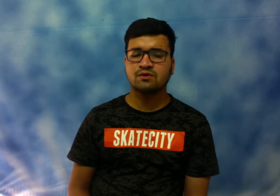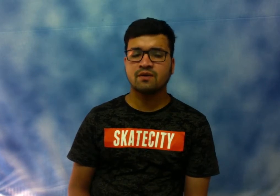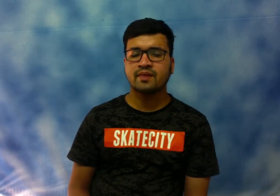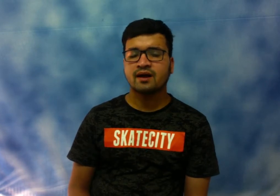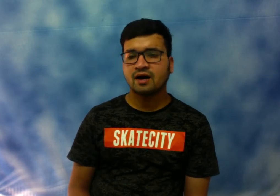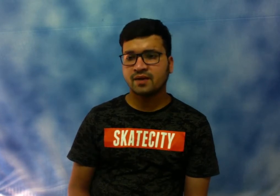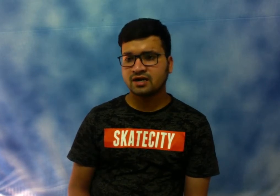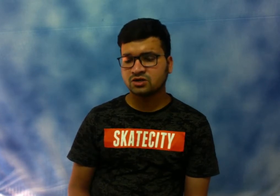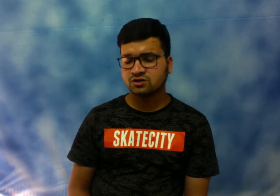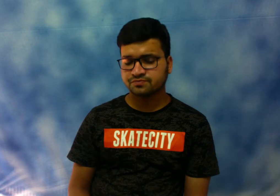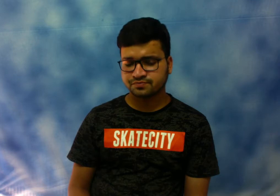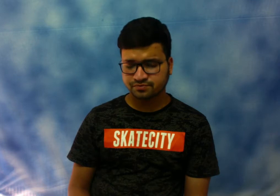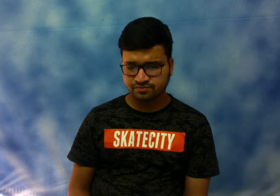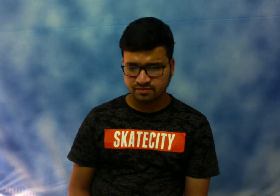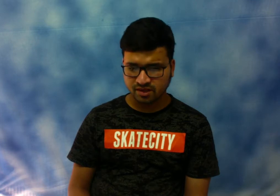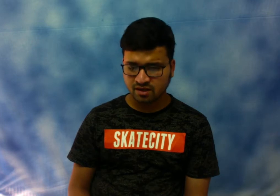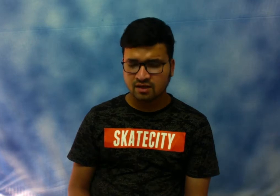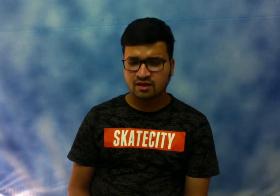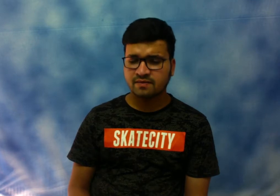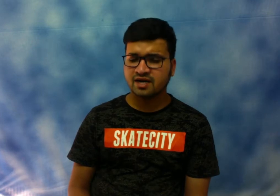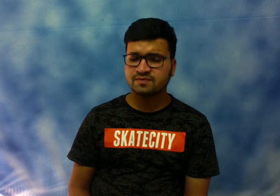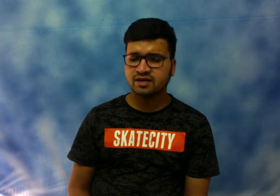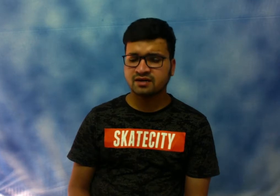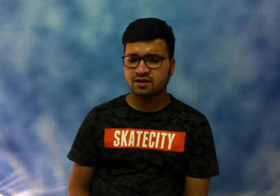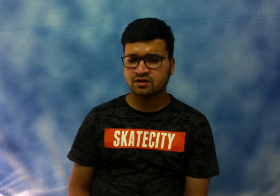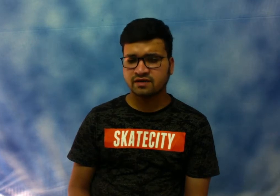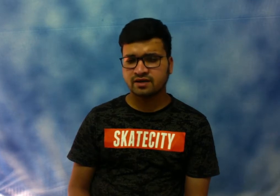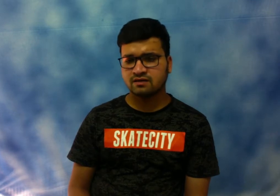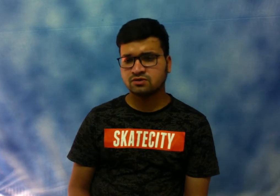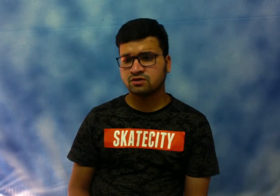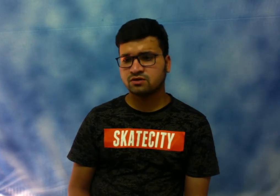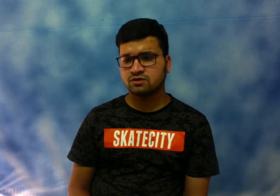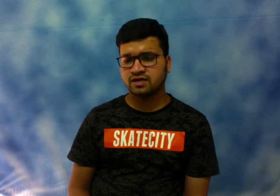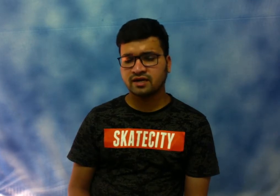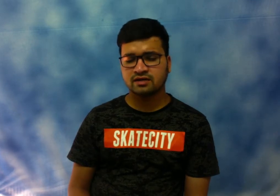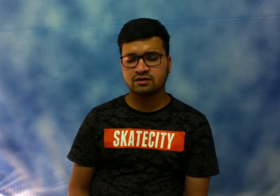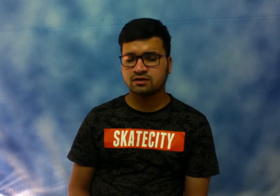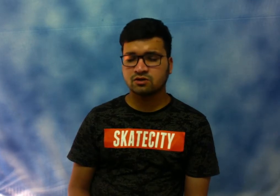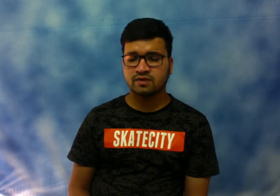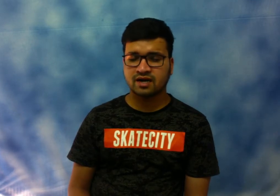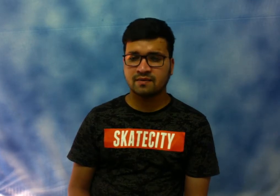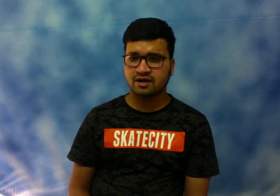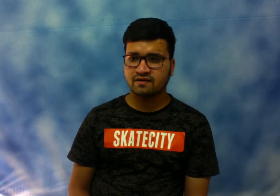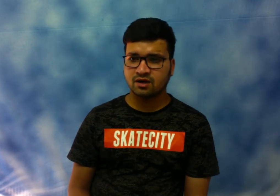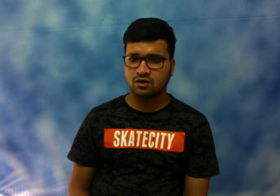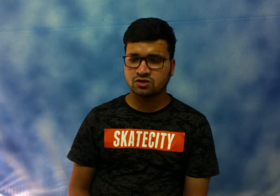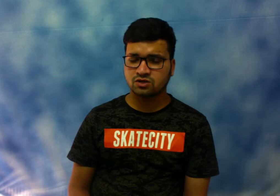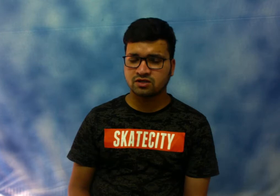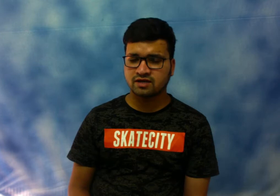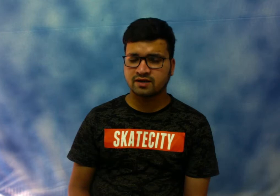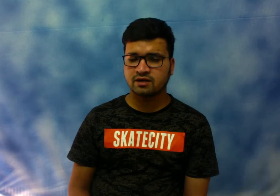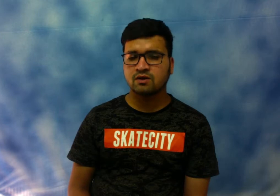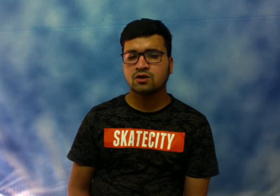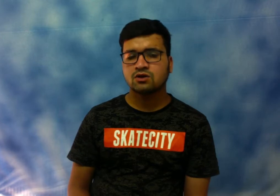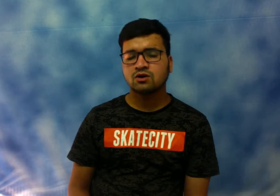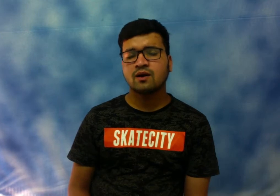वो हमारे जो समाज पर ही निर्भर होते हैं, मतलब जो डेली सुबह काम करने वाले लोग जो होते हैं, मतलब तो